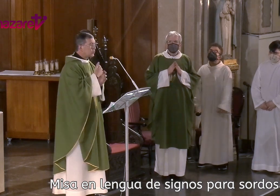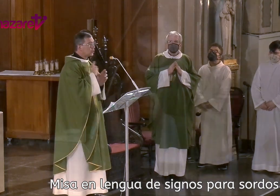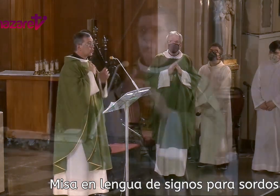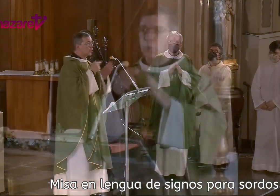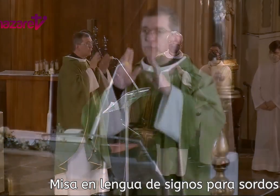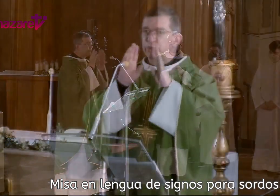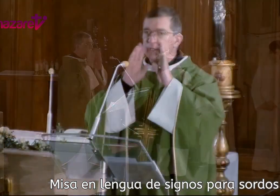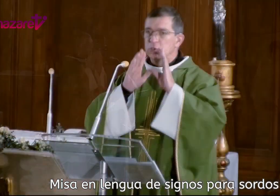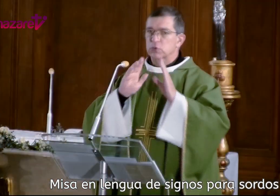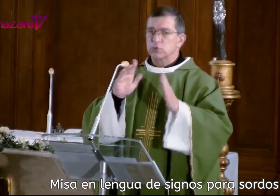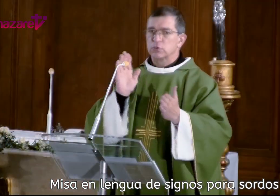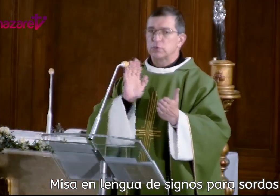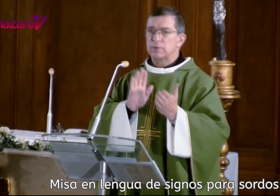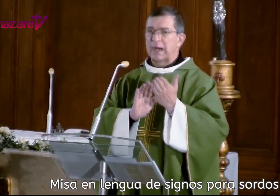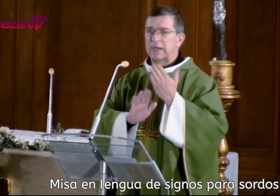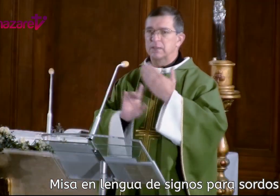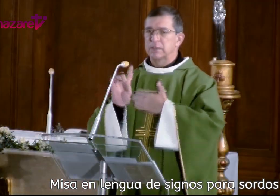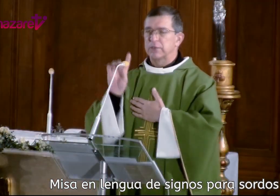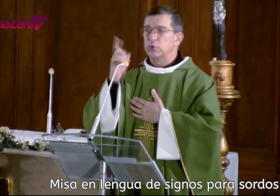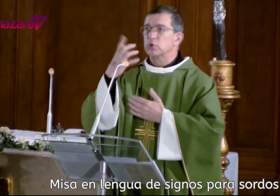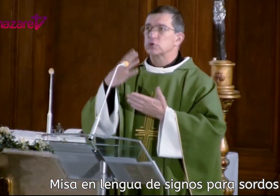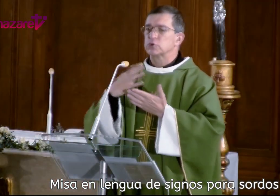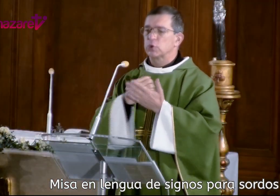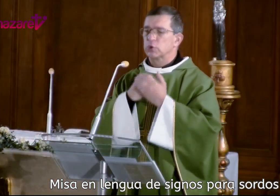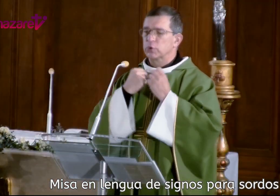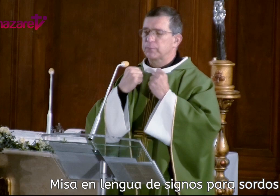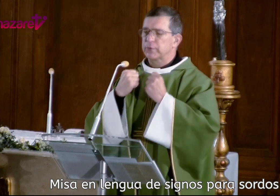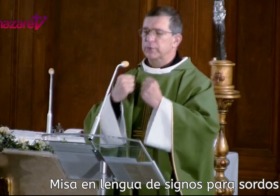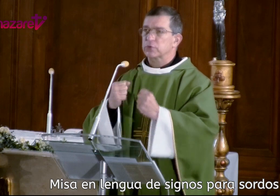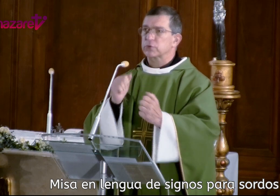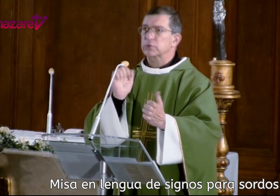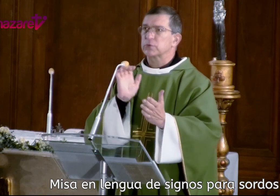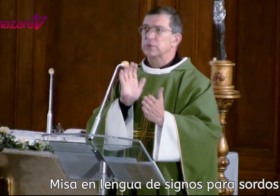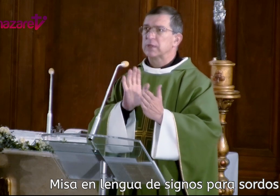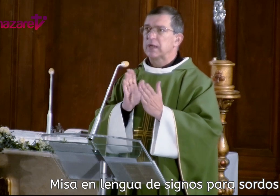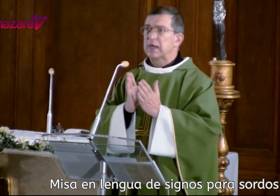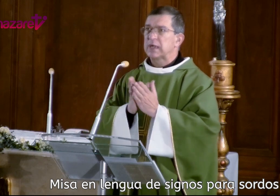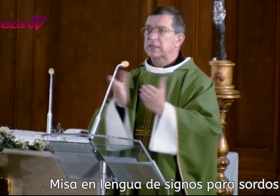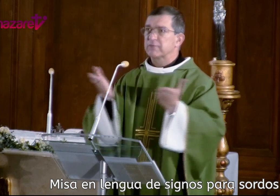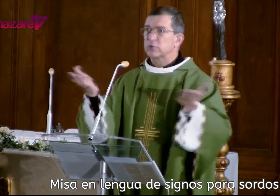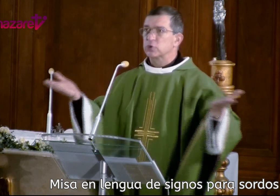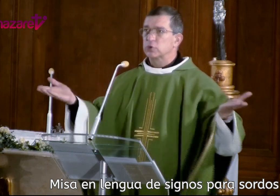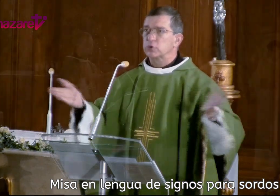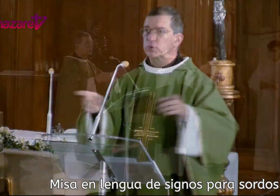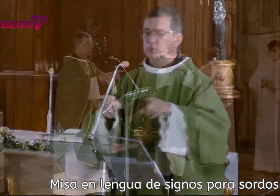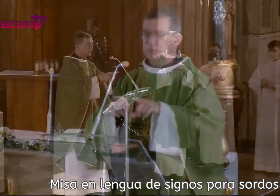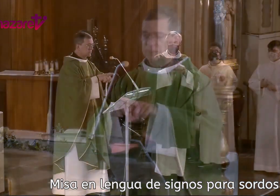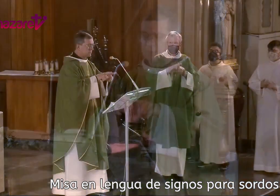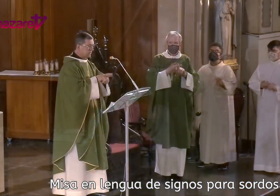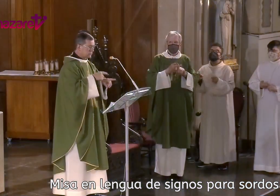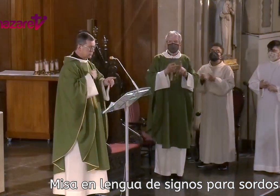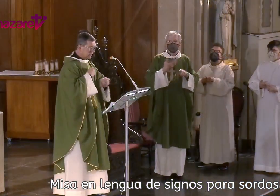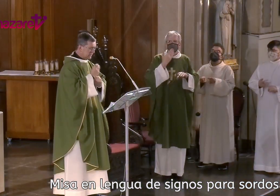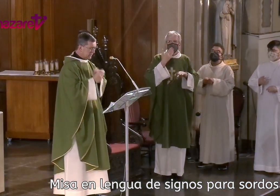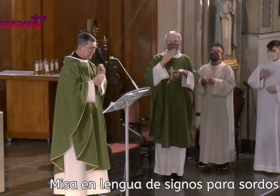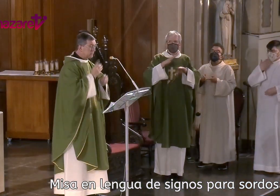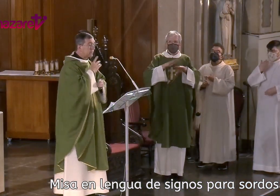Yo confieso ante Dios Todopoderoso, ante vosotros, hermanos, que he